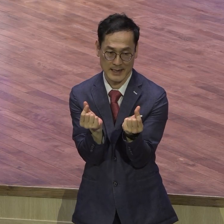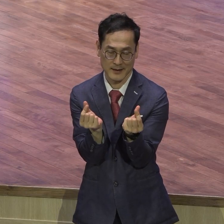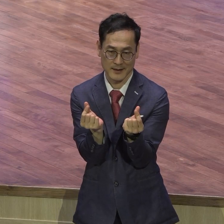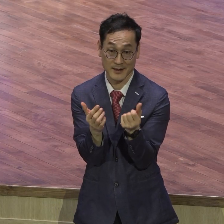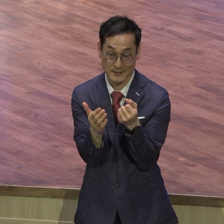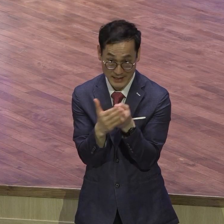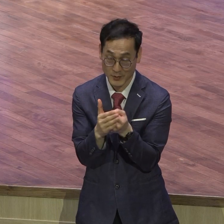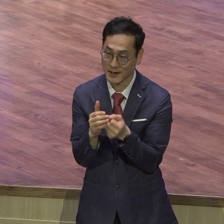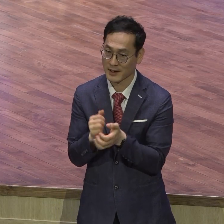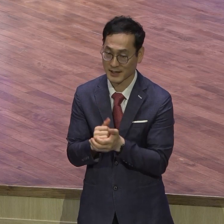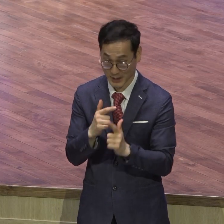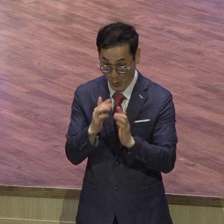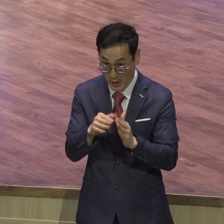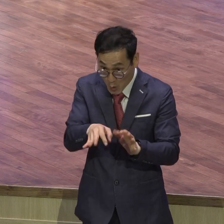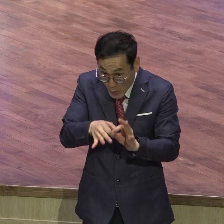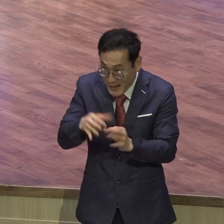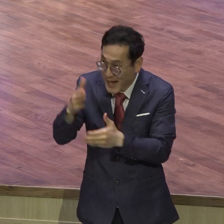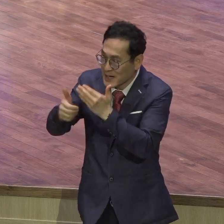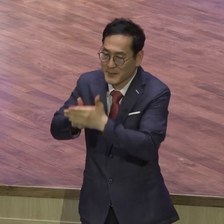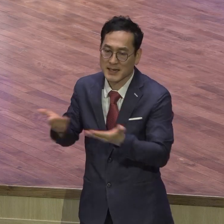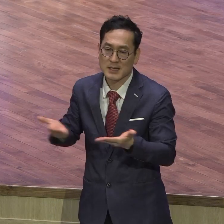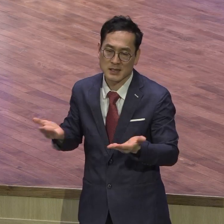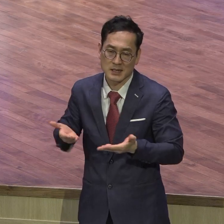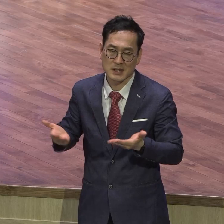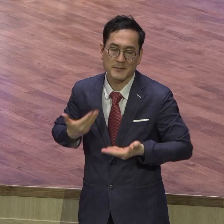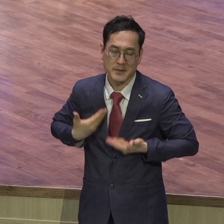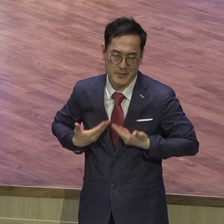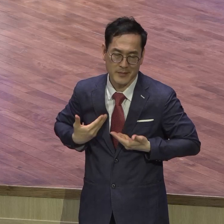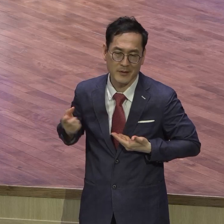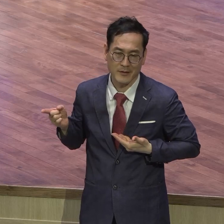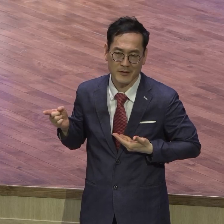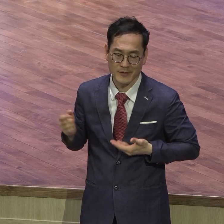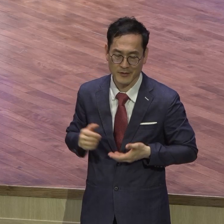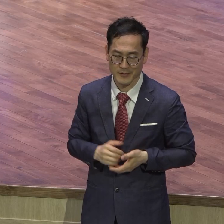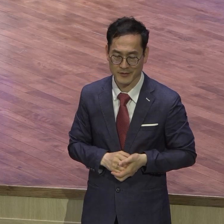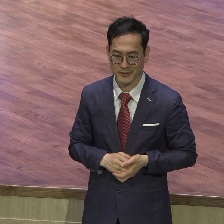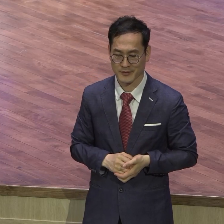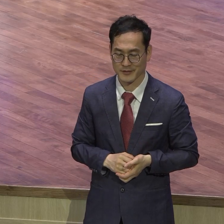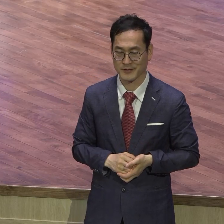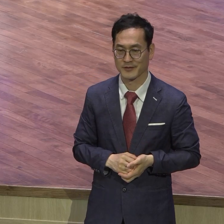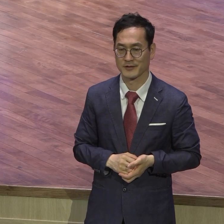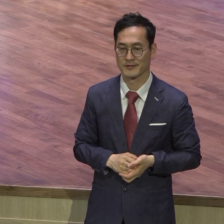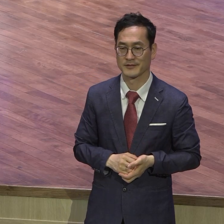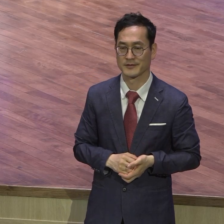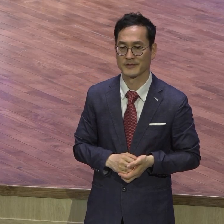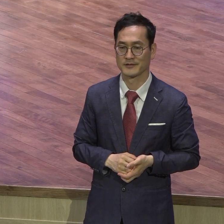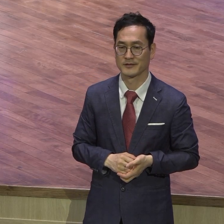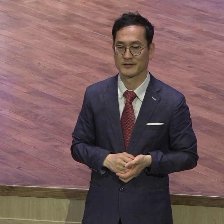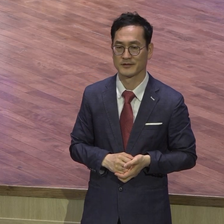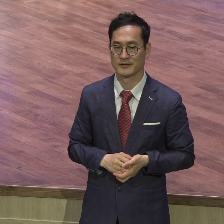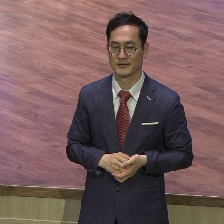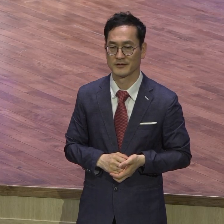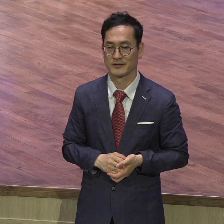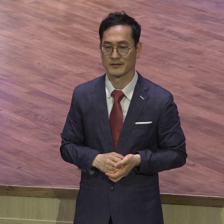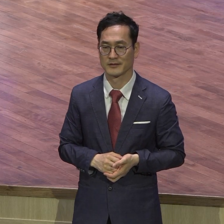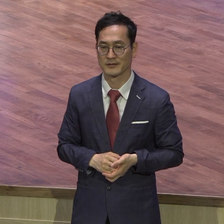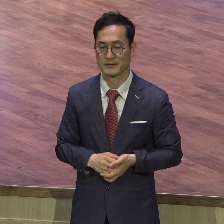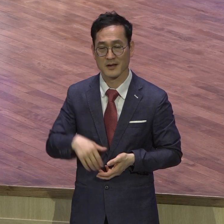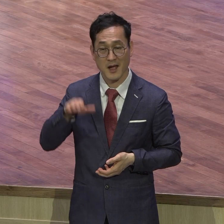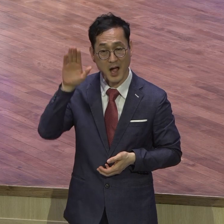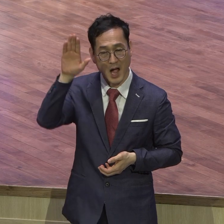이 교회를 통해서 할 일이 많아요 지금도 조용한 일을 하고 계시지만 앞으로 더 엄청나요 이건 서론이에요